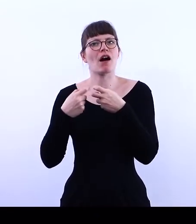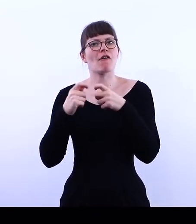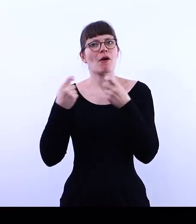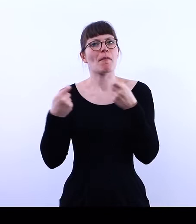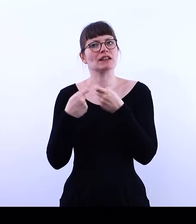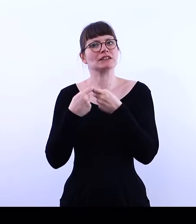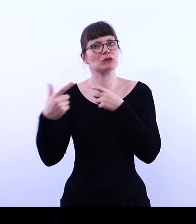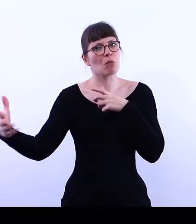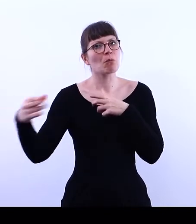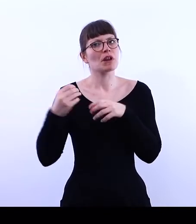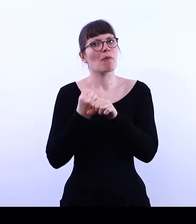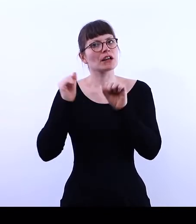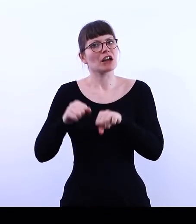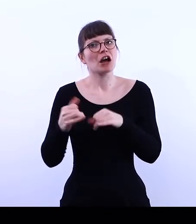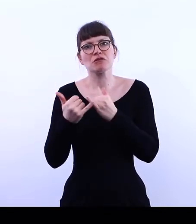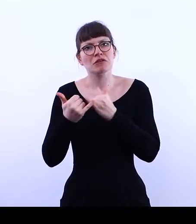kann jeder. Ja.